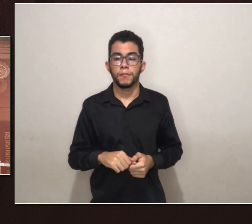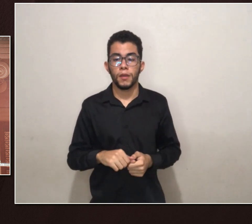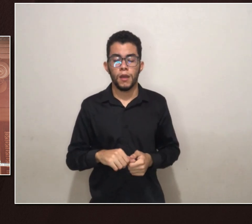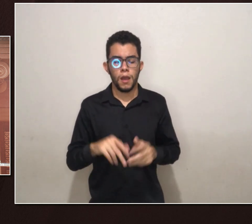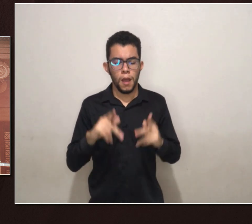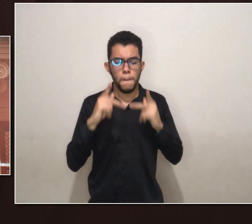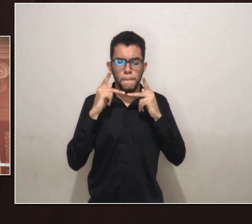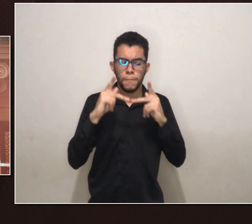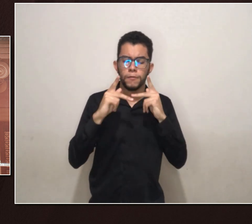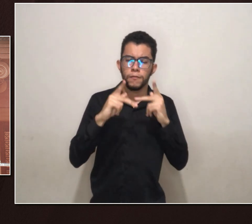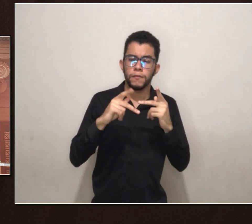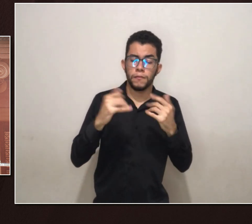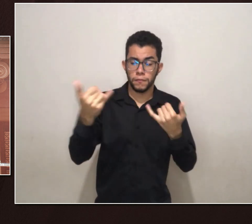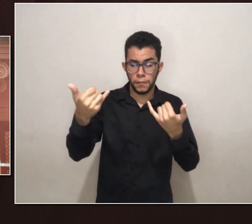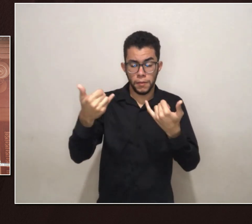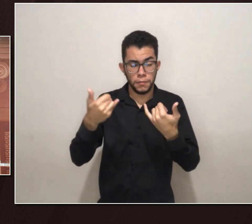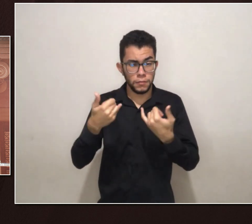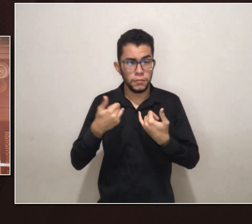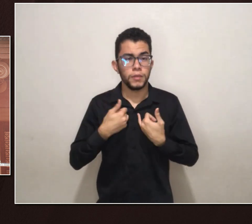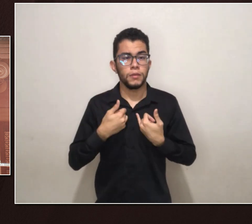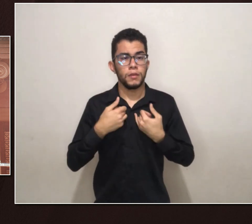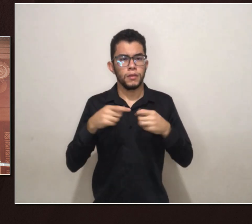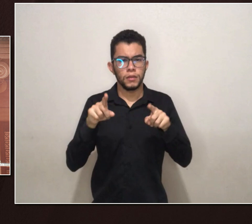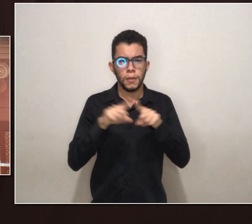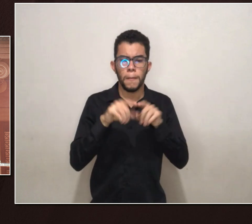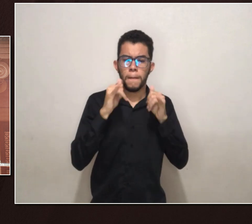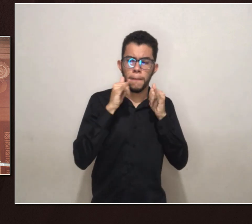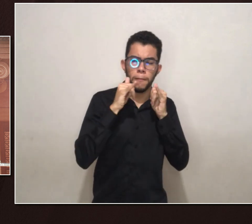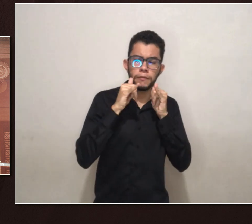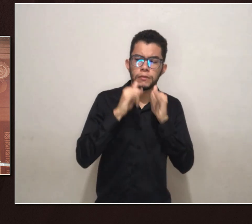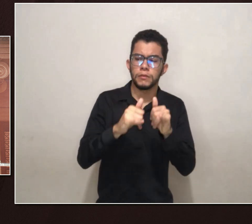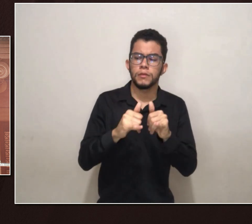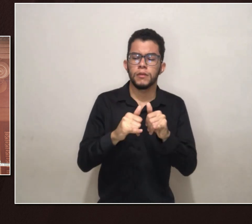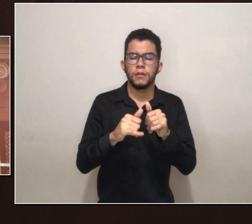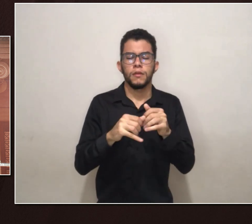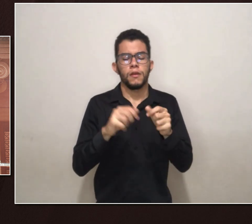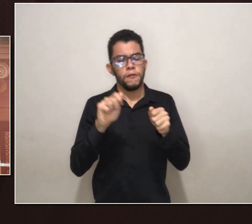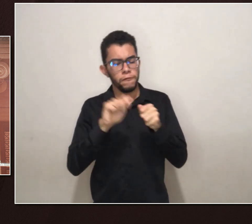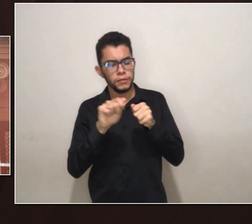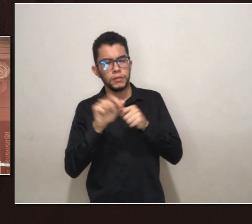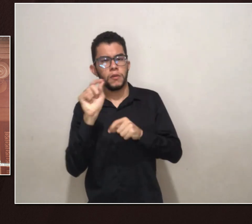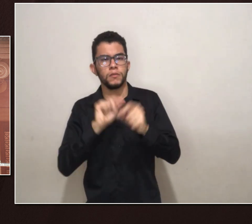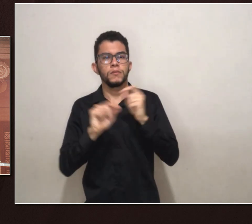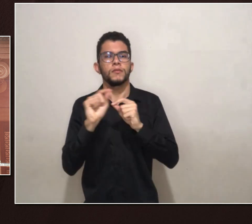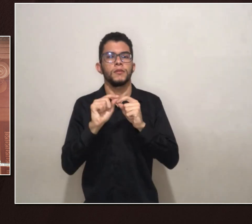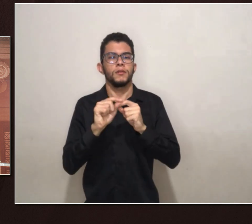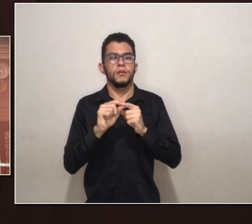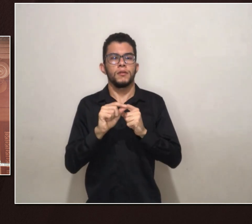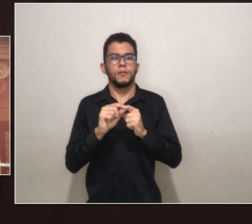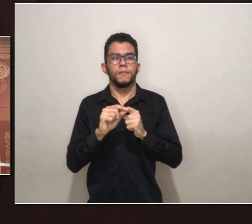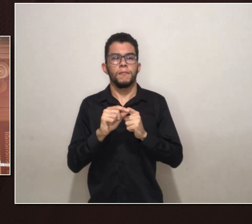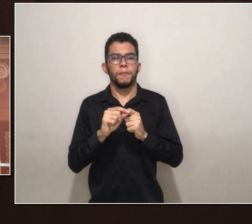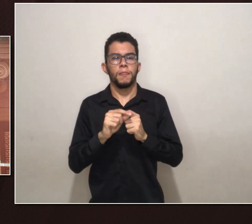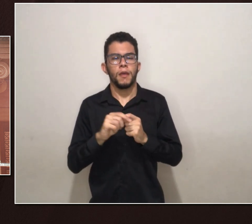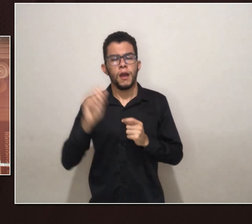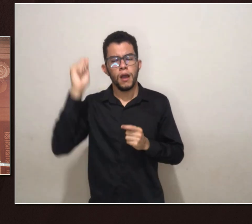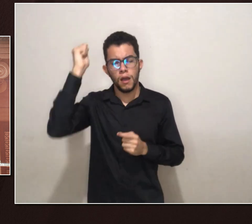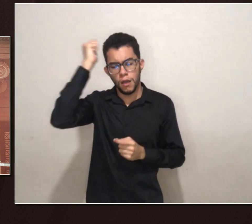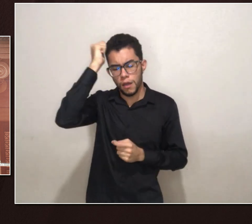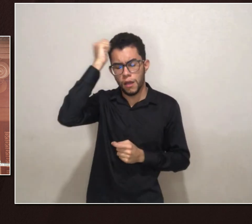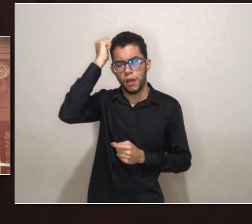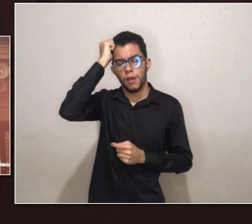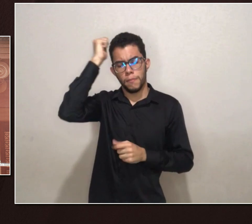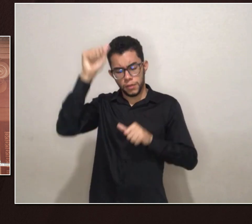gente ver, sermos iluminados e nos arrependermos e purificar dos erros. Né? Aí nós seremos o vaso